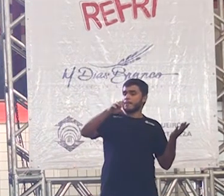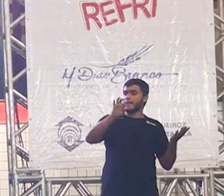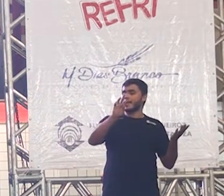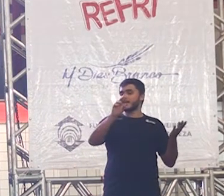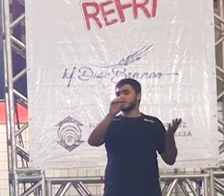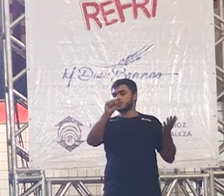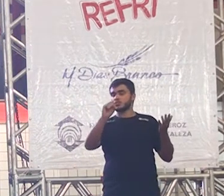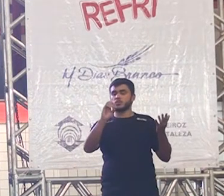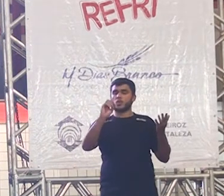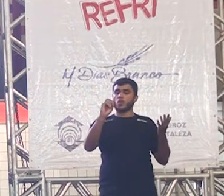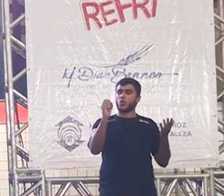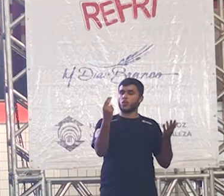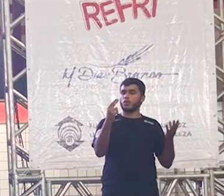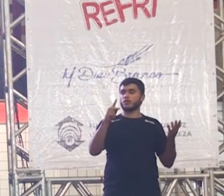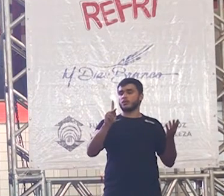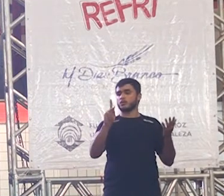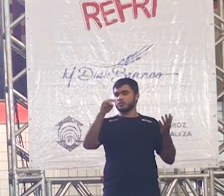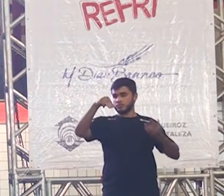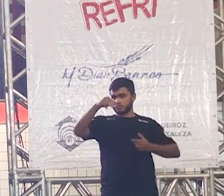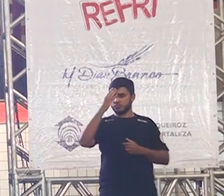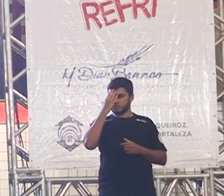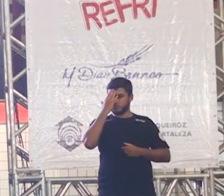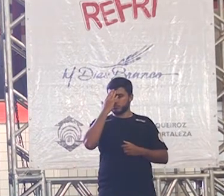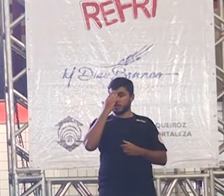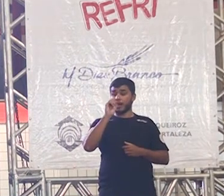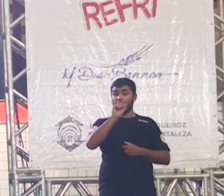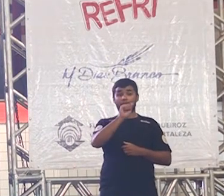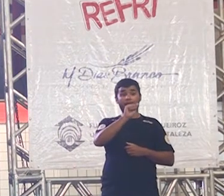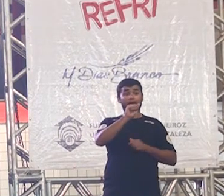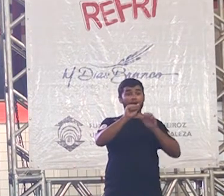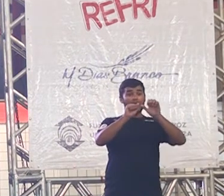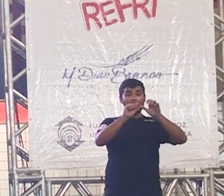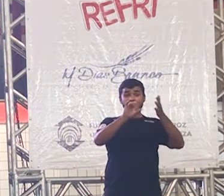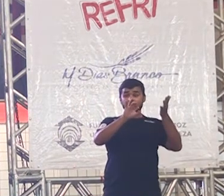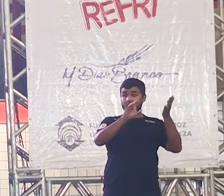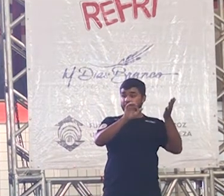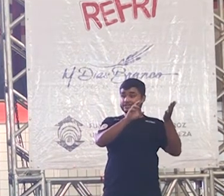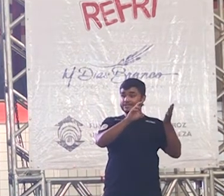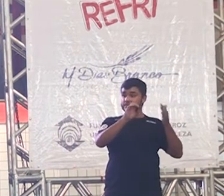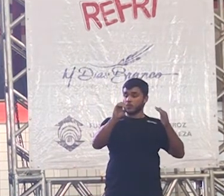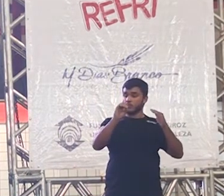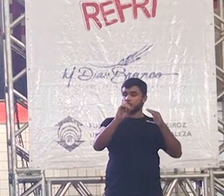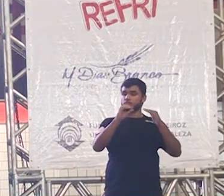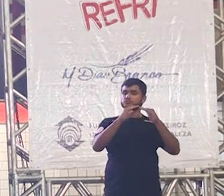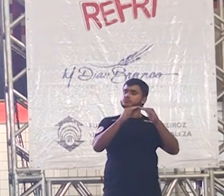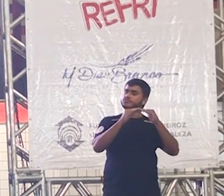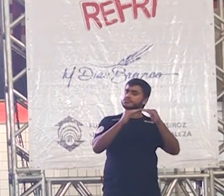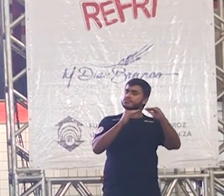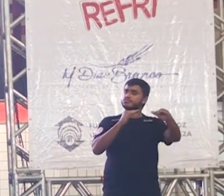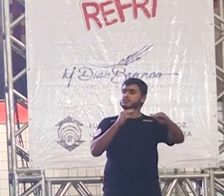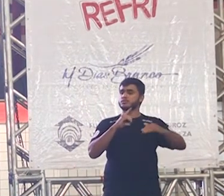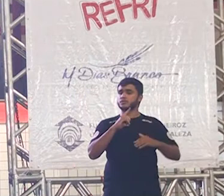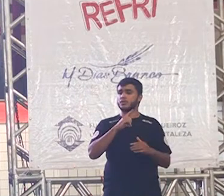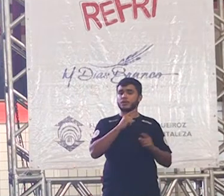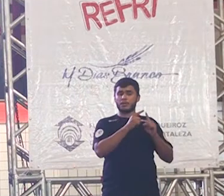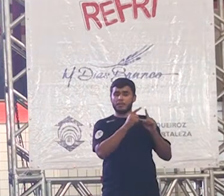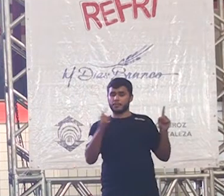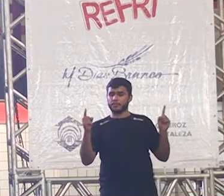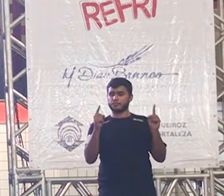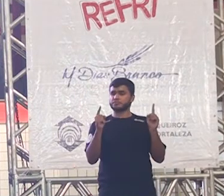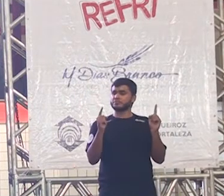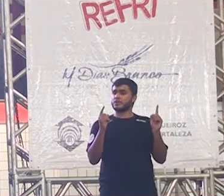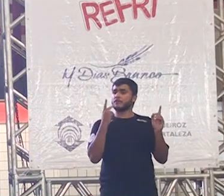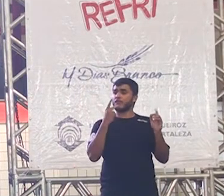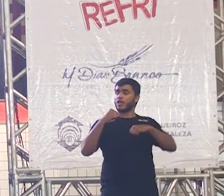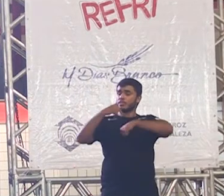questão fale para a gente em aceleração instantânea, a aceleração instantânea é quando a gente acha essa aceleração no intervalo de tempo muito pequeno.